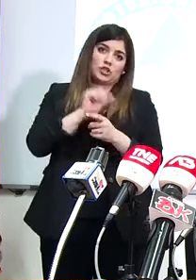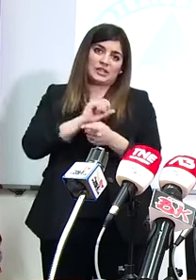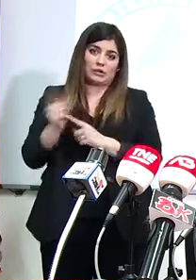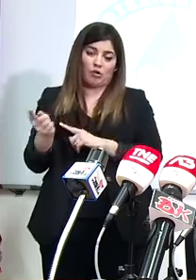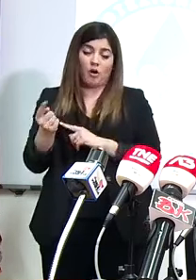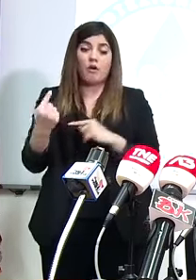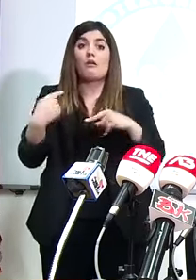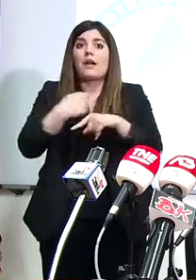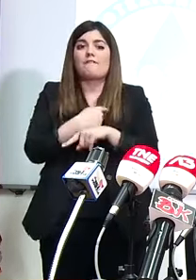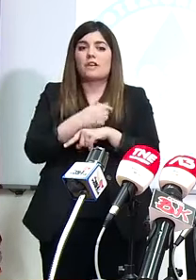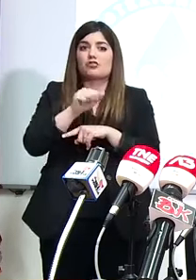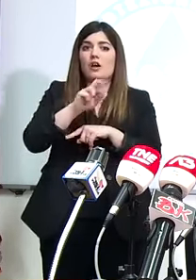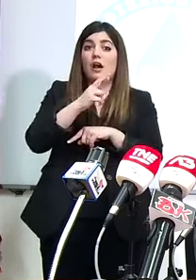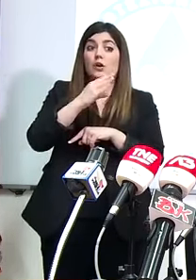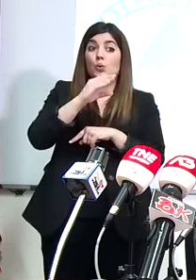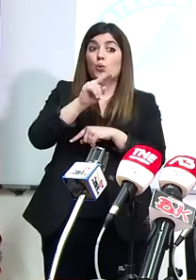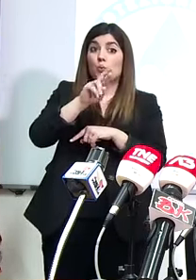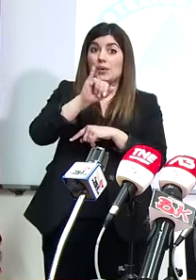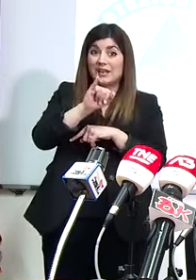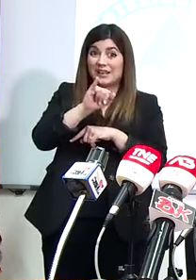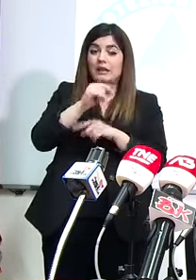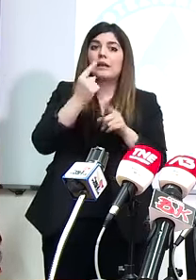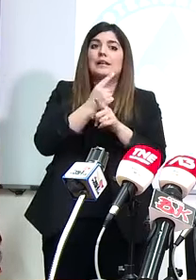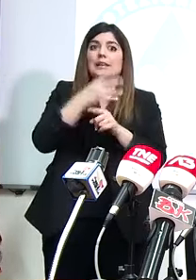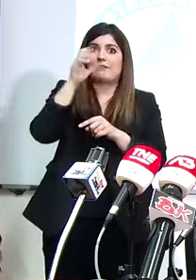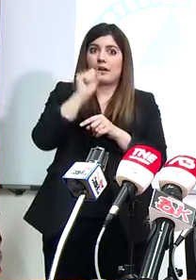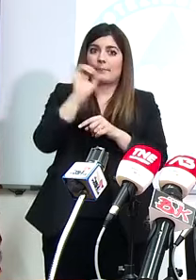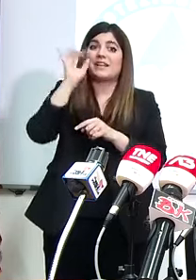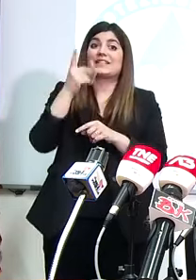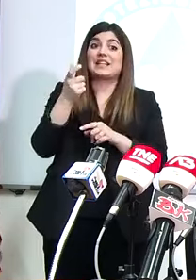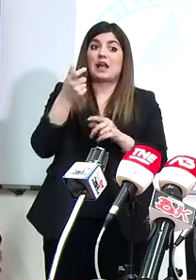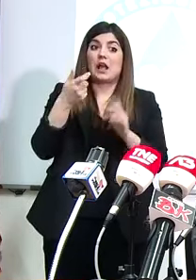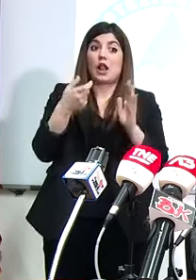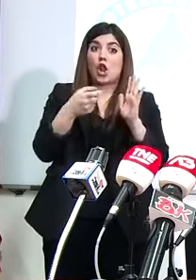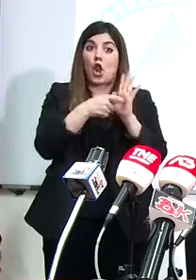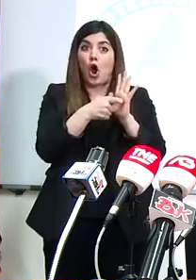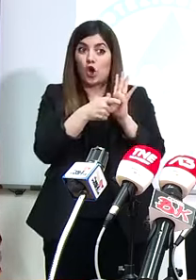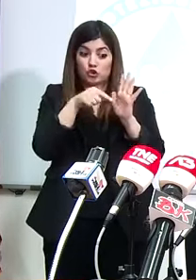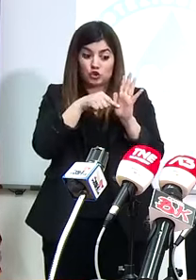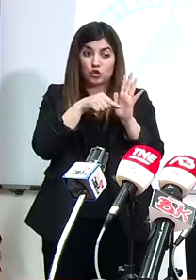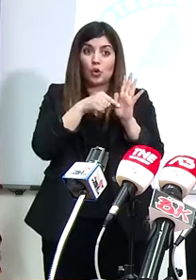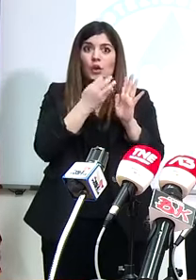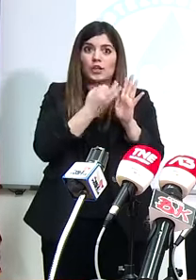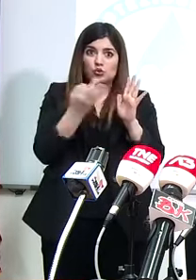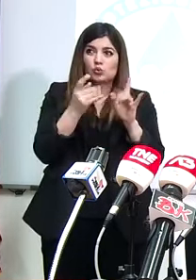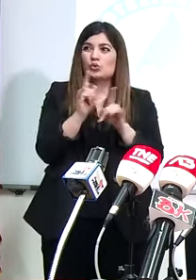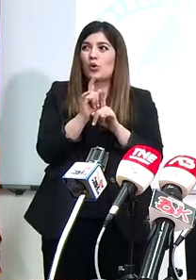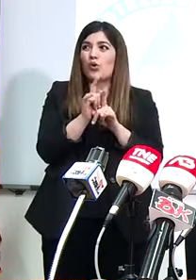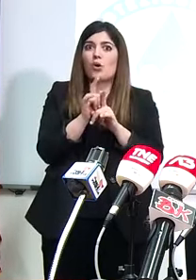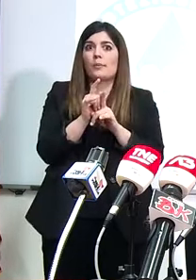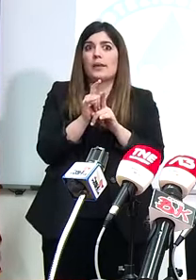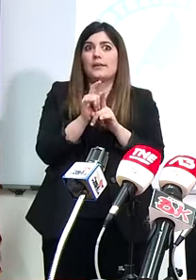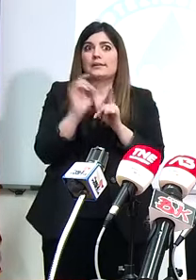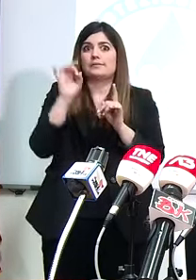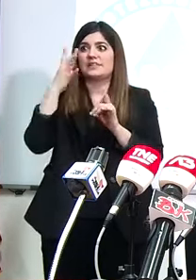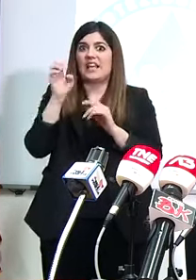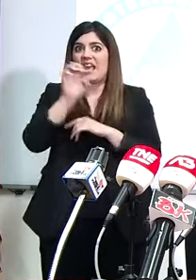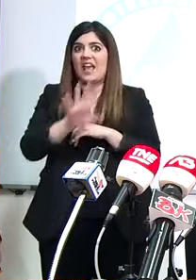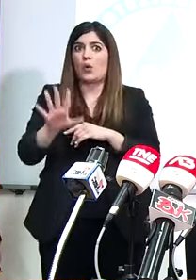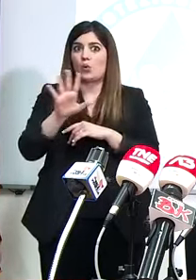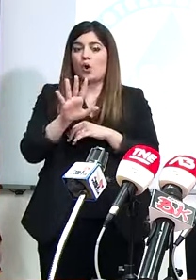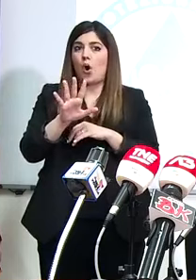sono i lotti perché puoi dire verificare che non siano quelli promessi al pagati cio dall'europa per l'italia e poi magari dirottati